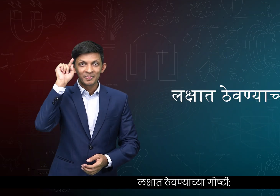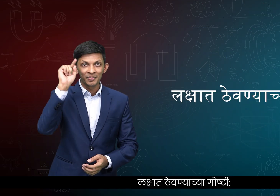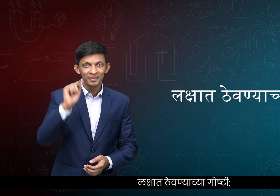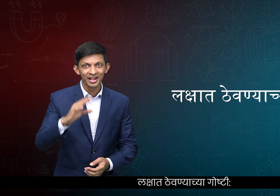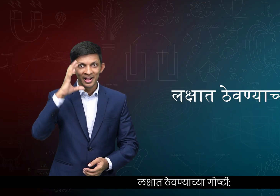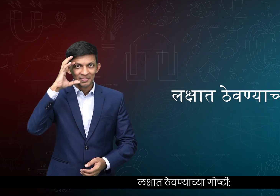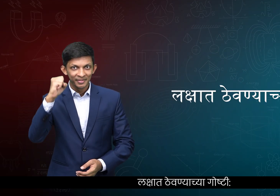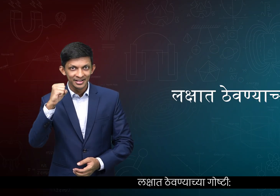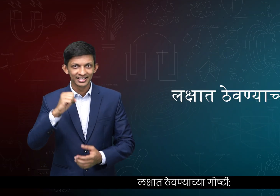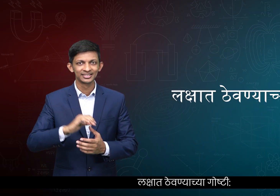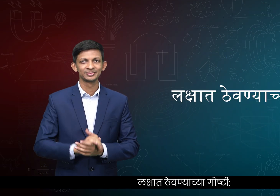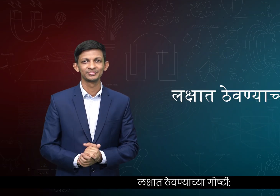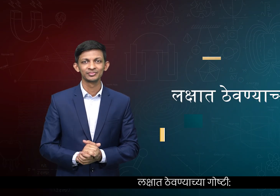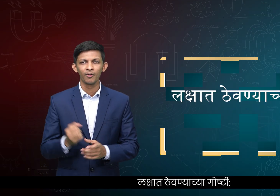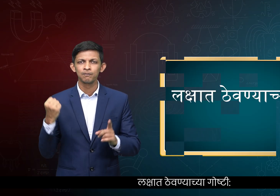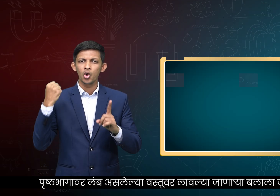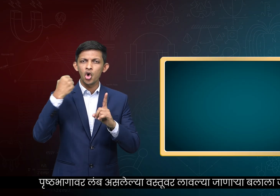लक्षात ठेवण्याच्या काही गोष्टी.